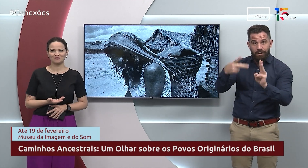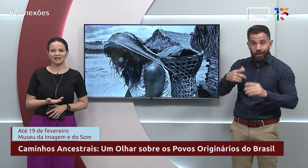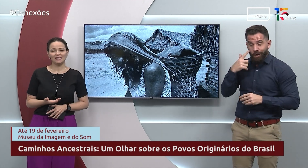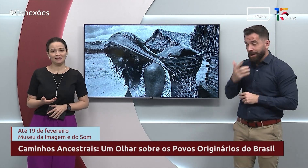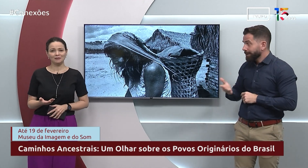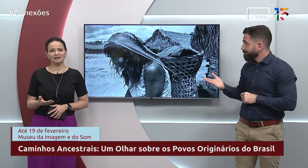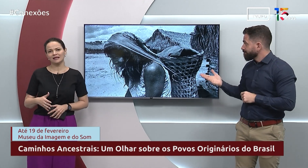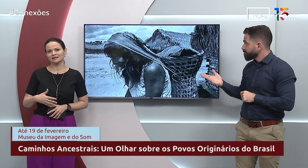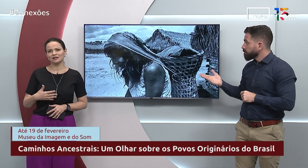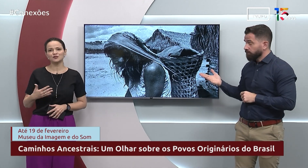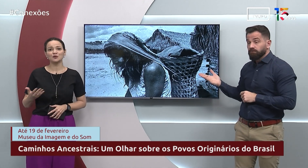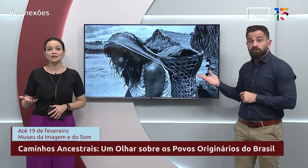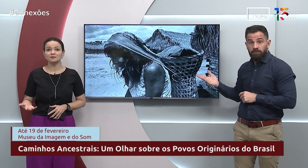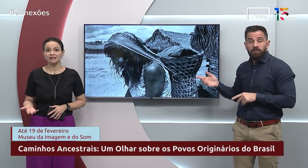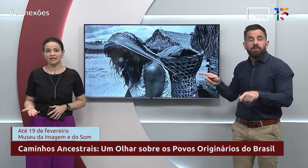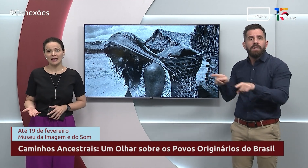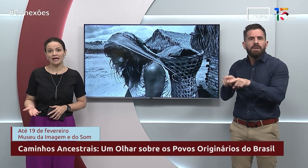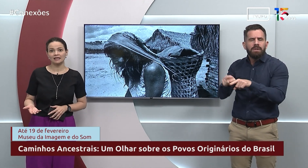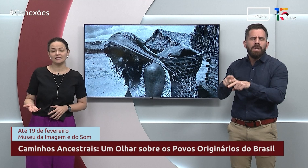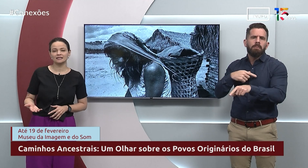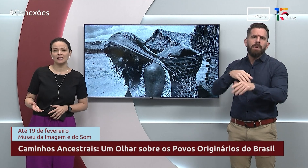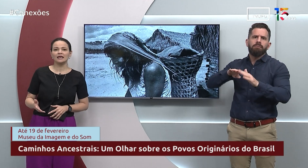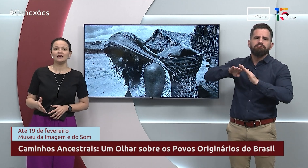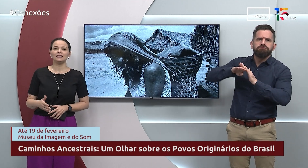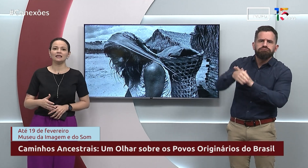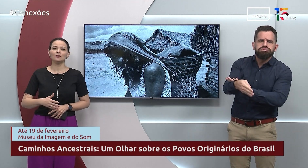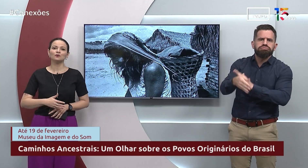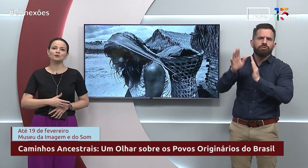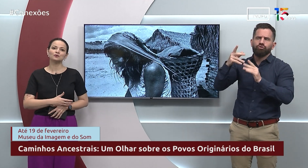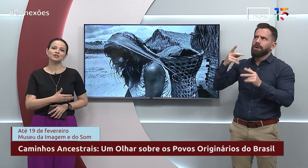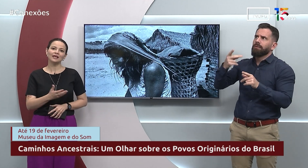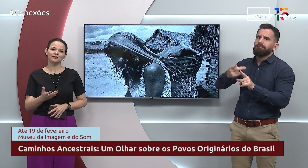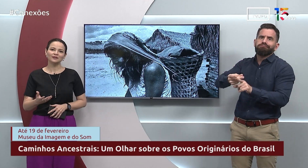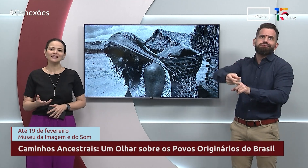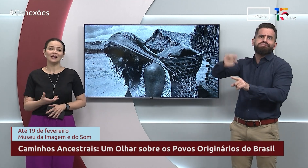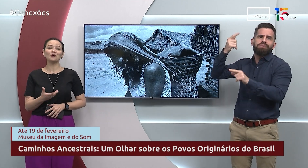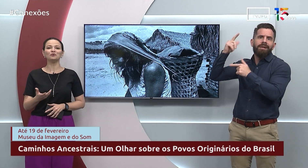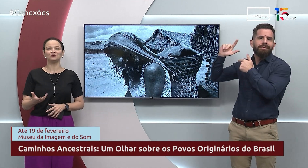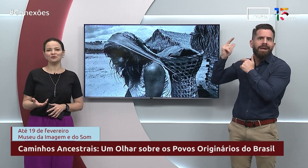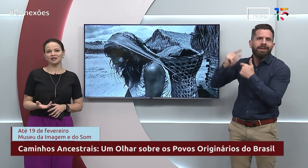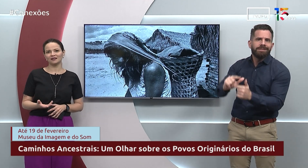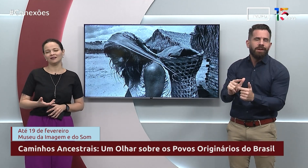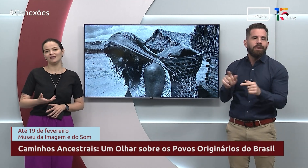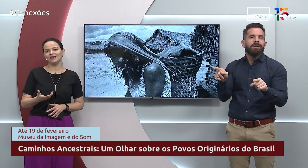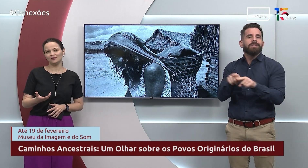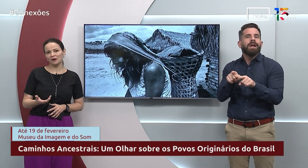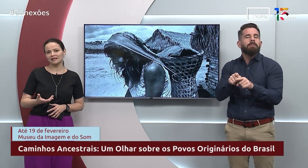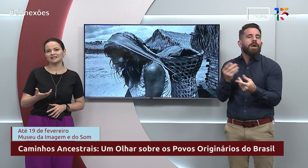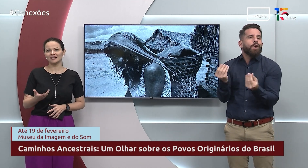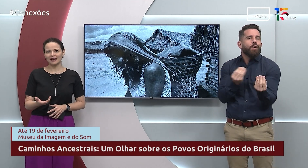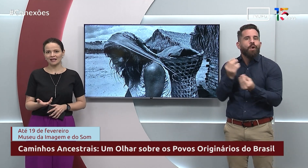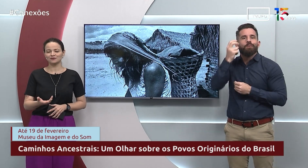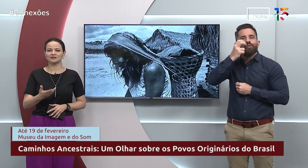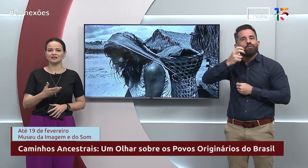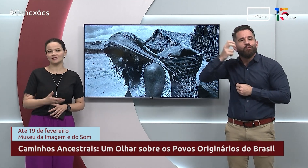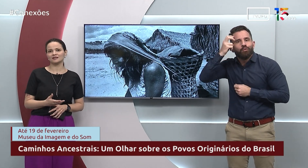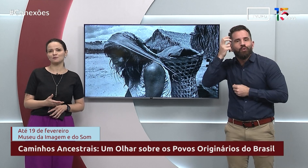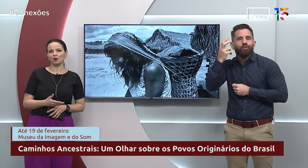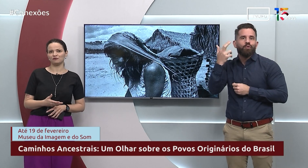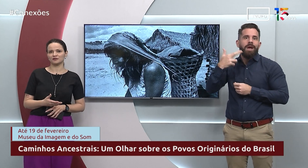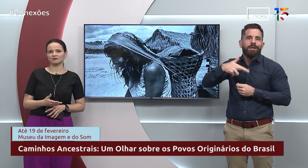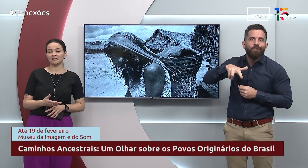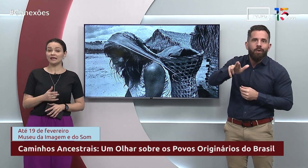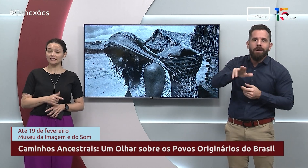fotos. Também as tradições milenares e o jeito, da cultura e rituais sagrados